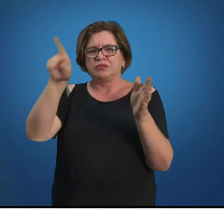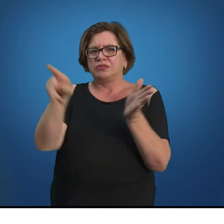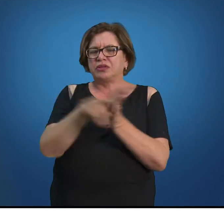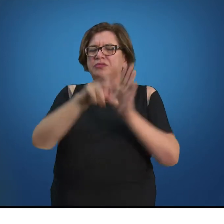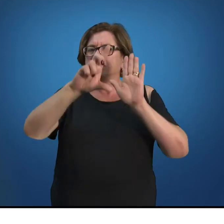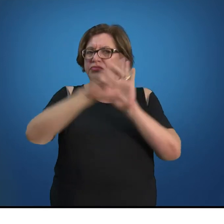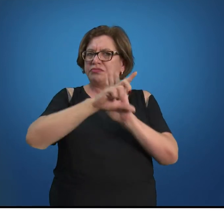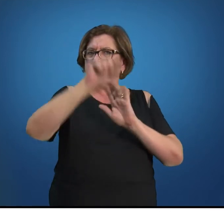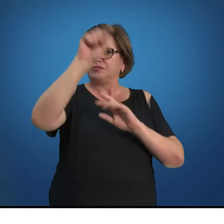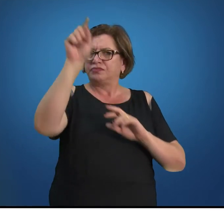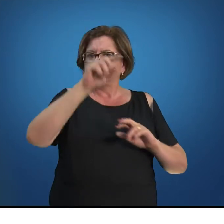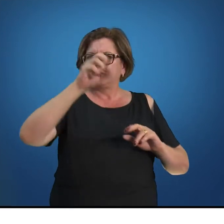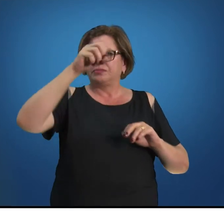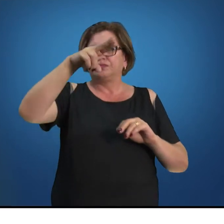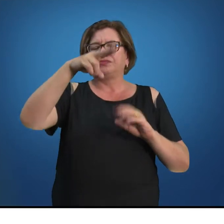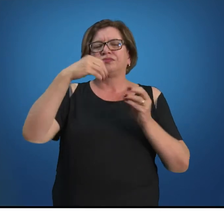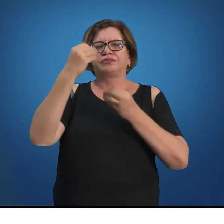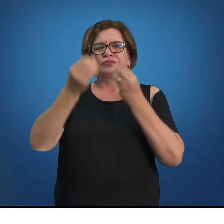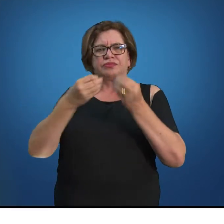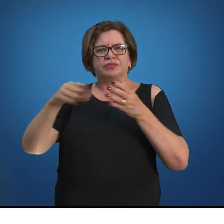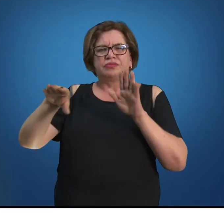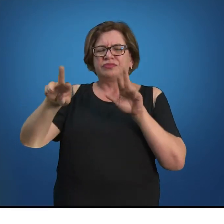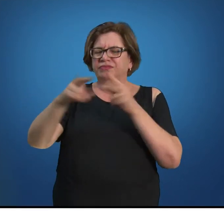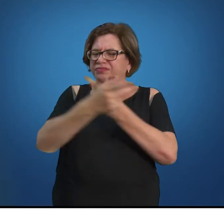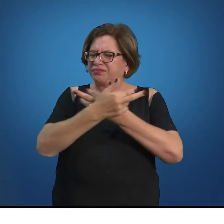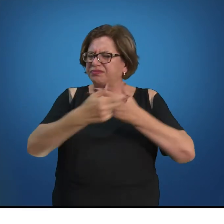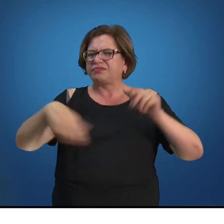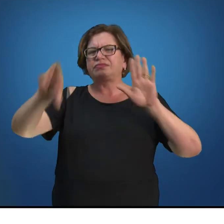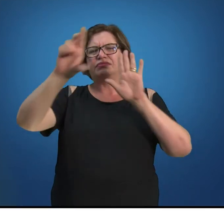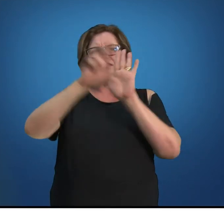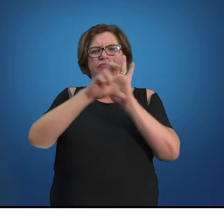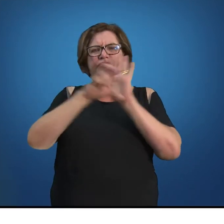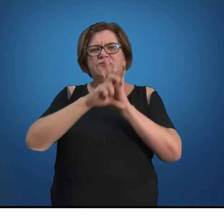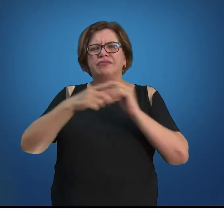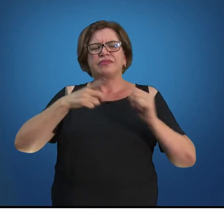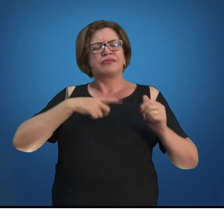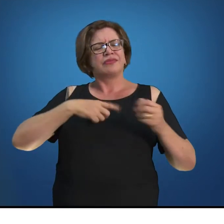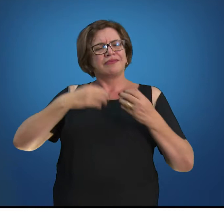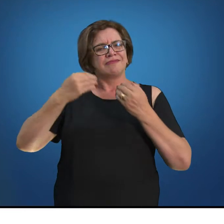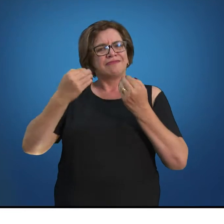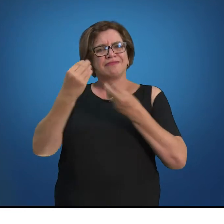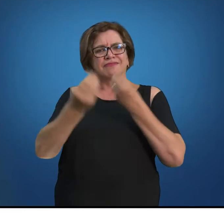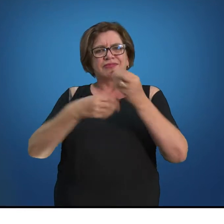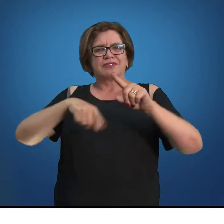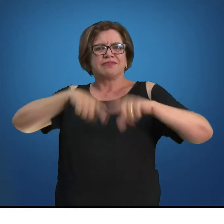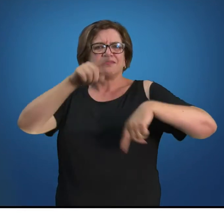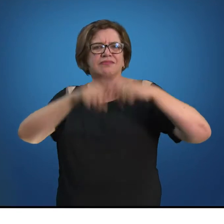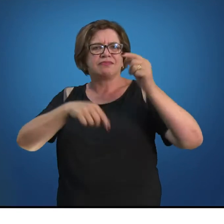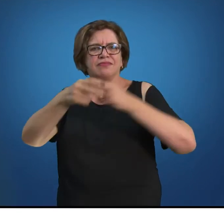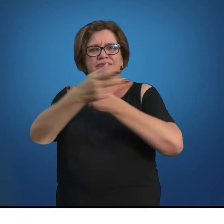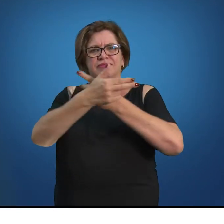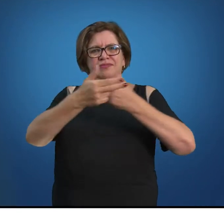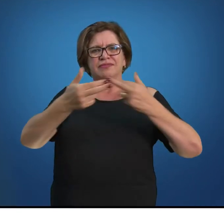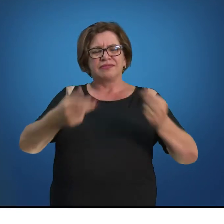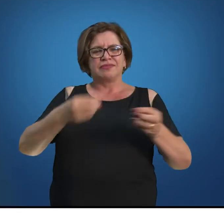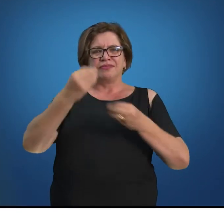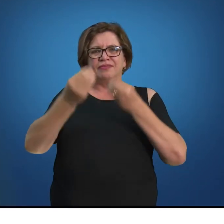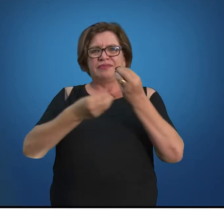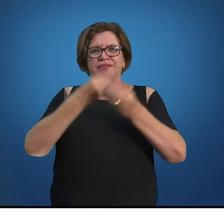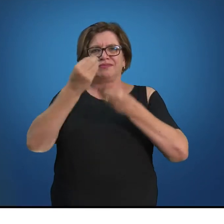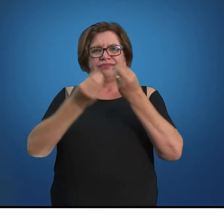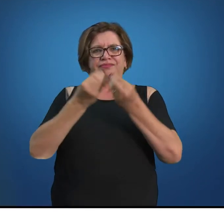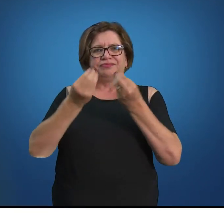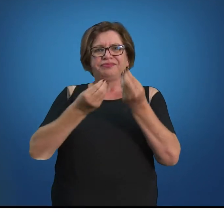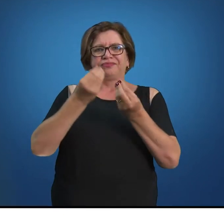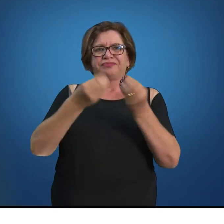o sistema viário, o código de obras, o código de posturas e instrumentos instituídos pelo